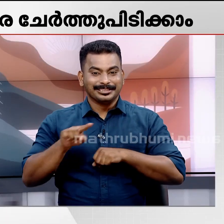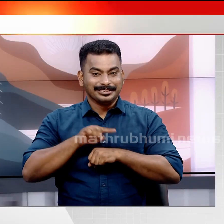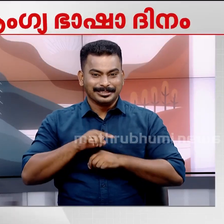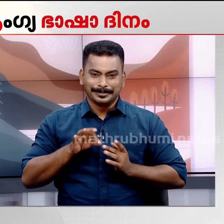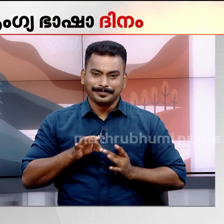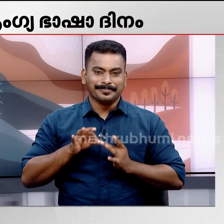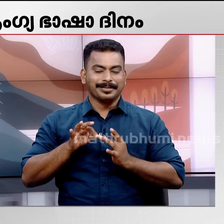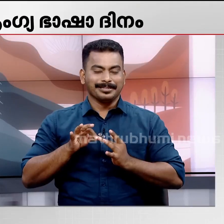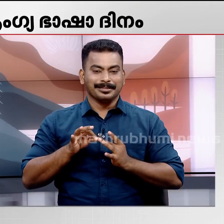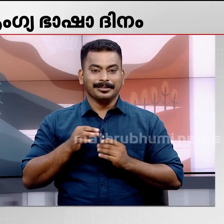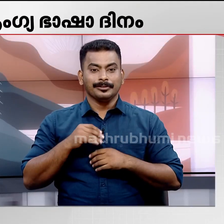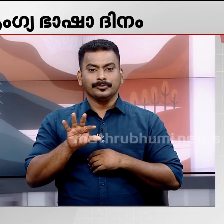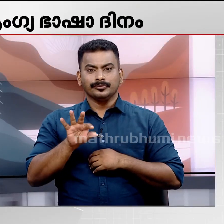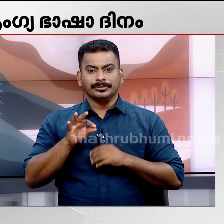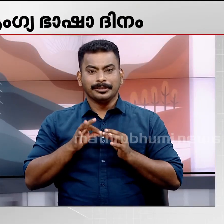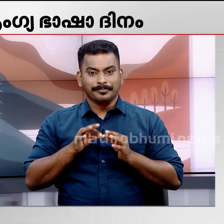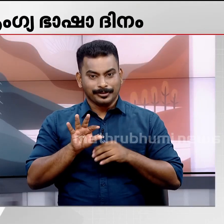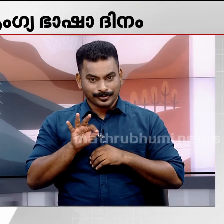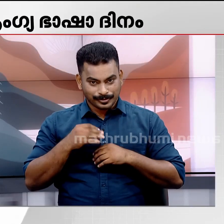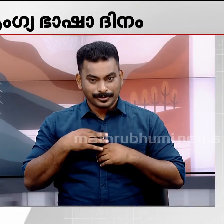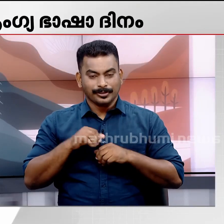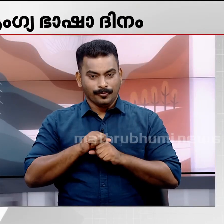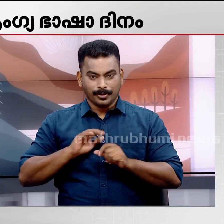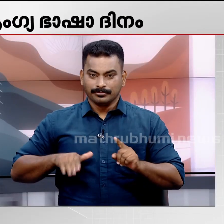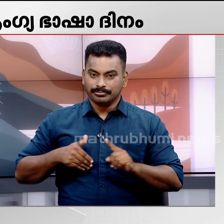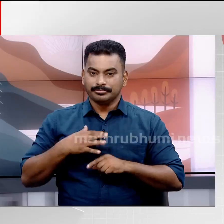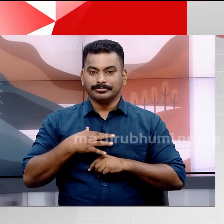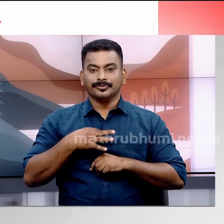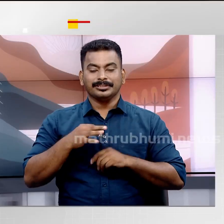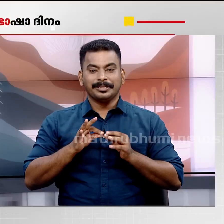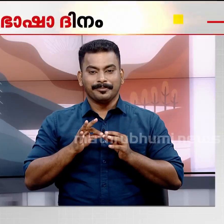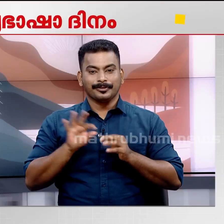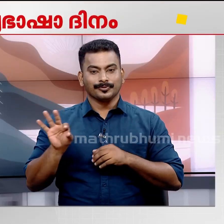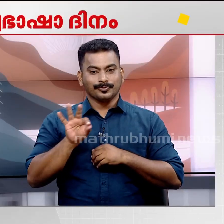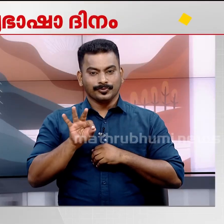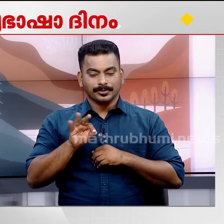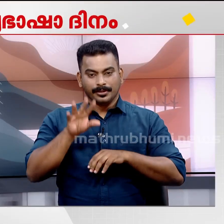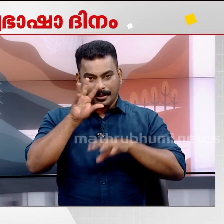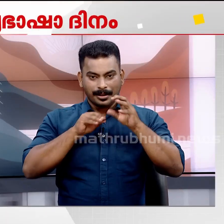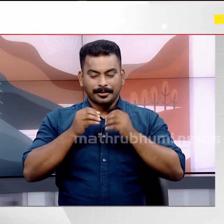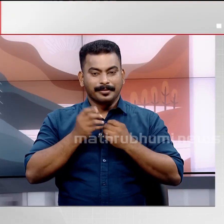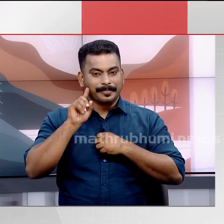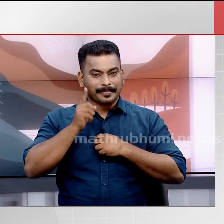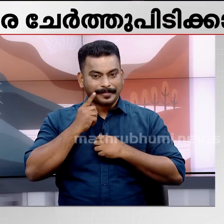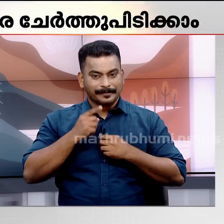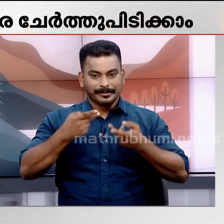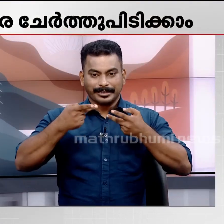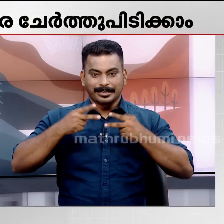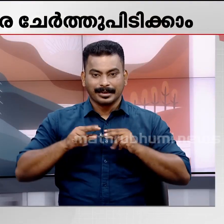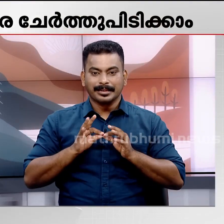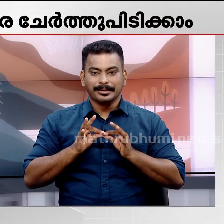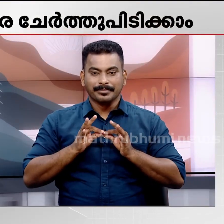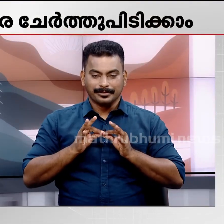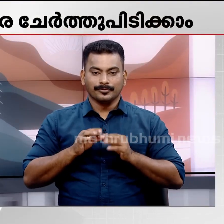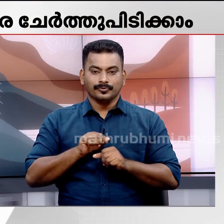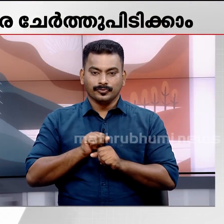നിങ്ങൾ ഈ ഒരു പ്രൊഫഷൻ തിരഞ്ഞെടുക്കാനുള്ള നിങ്ങളുടെ ഒരു തീരുമാനം എത്രയോ ആളുകൾക്ക് ഈ ലോകത്തെ നടക്കുന്ന സംഭവങ്ങൾ ആംഗ്യത്തിലൂടെ